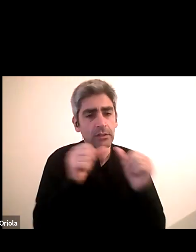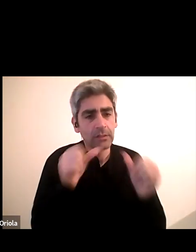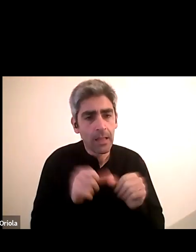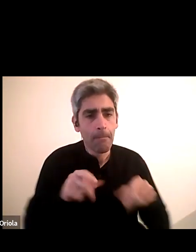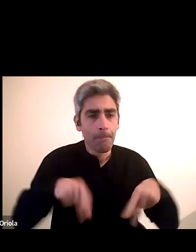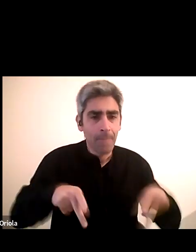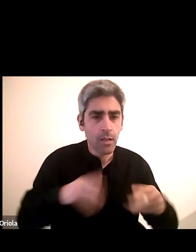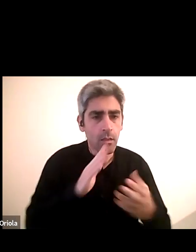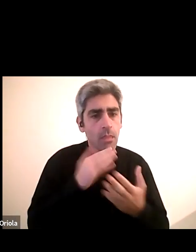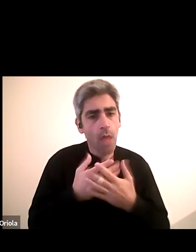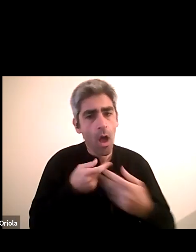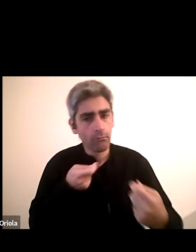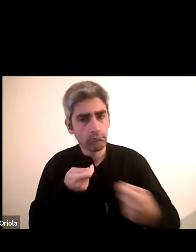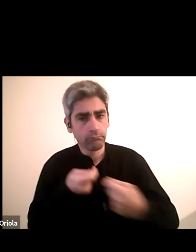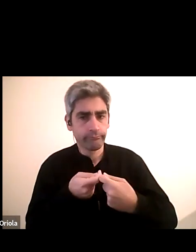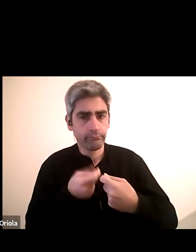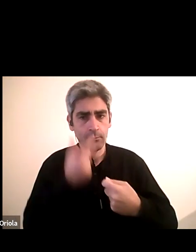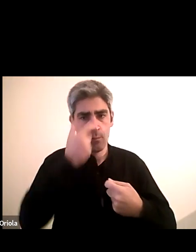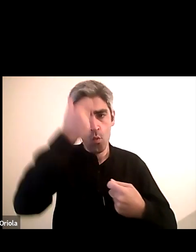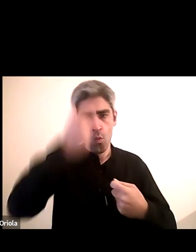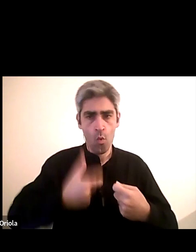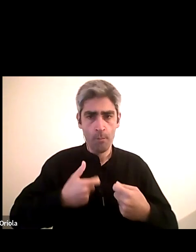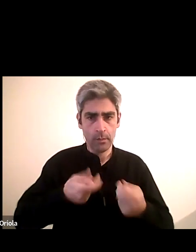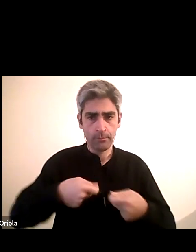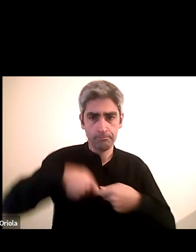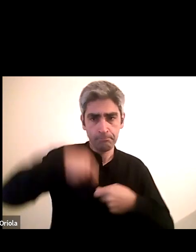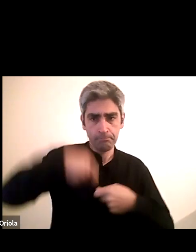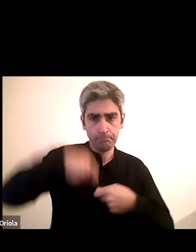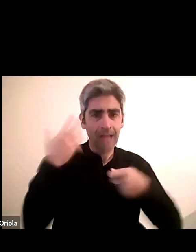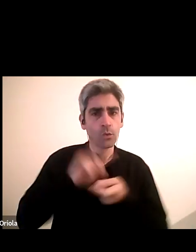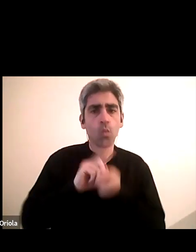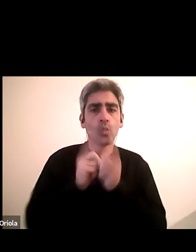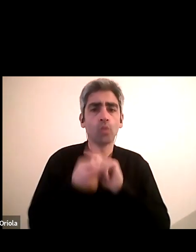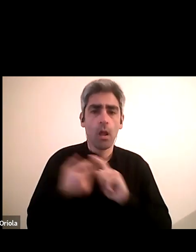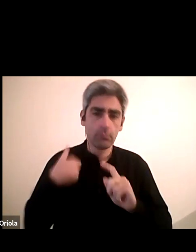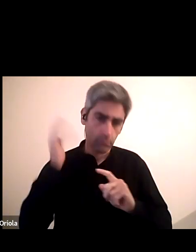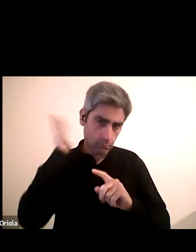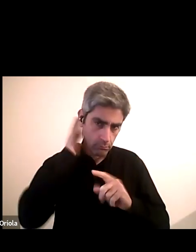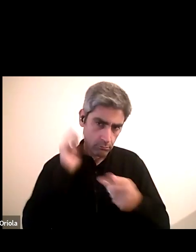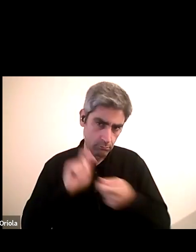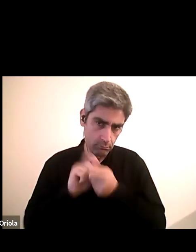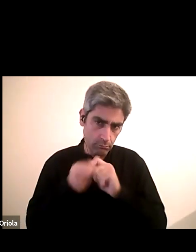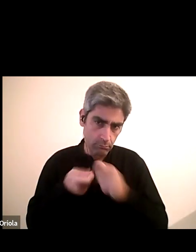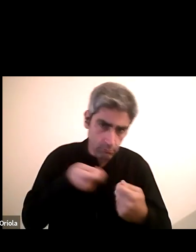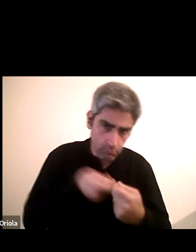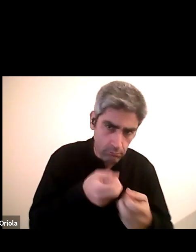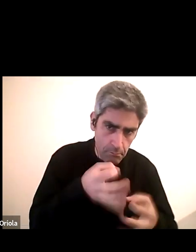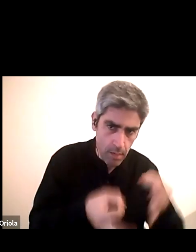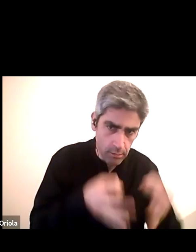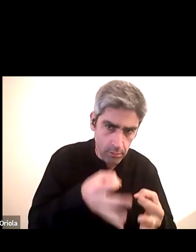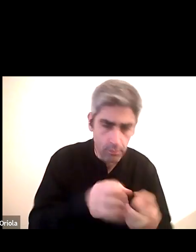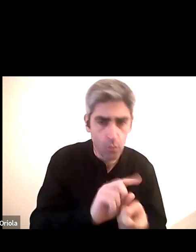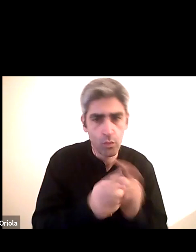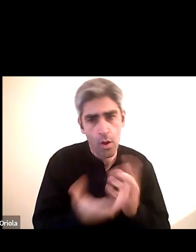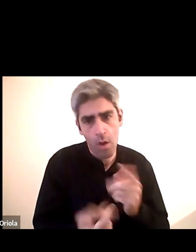que ajustem o trabalho ao homem, quando antes era ao contrário. O conceito de eliminação de riscos,